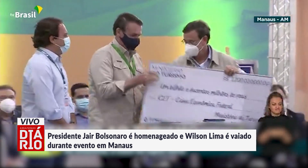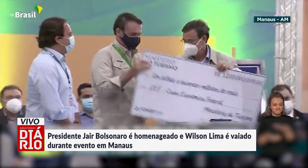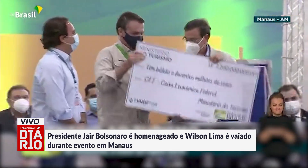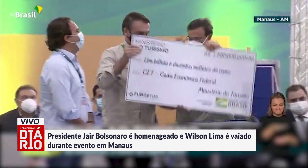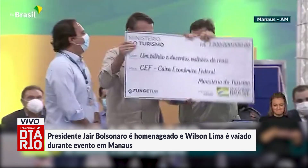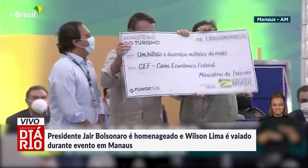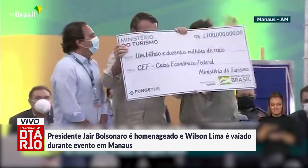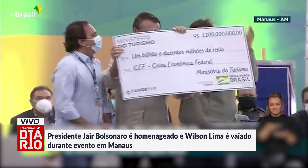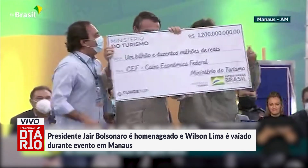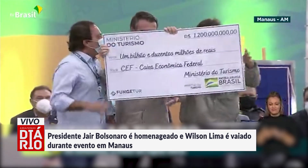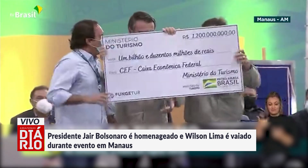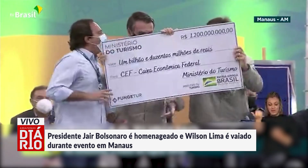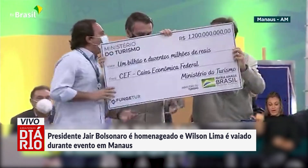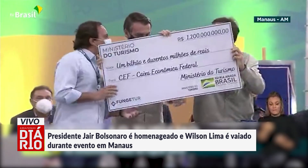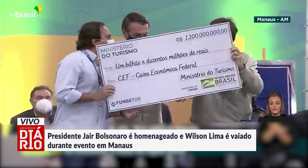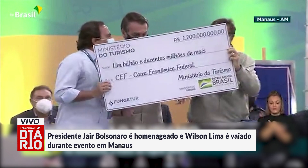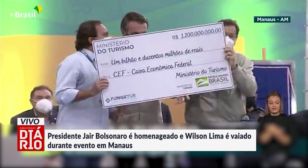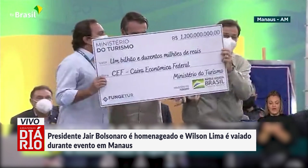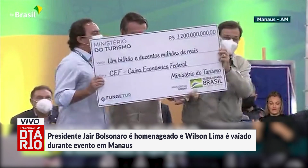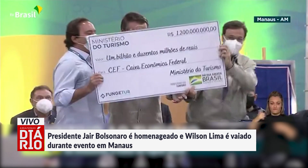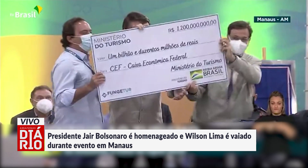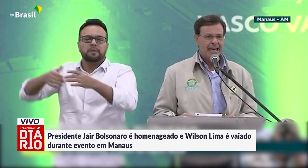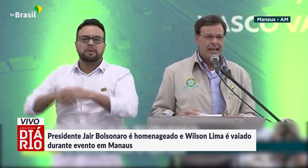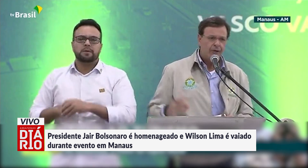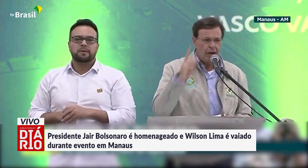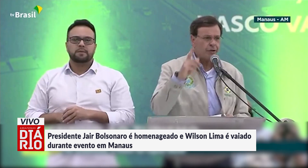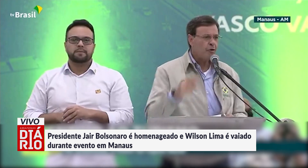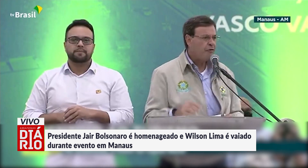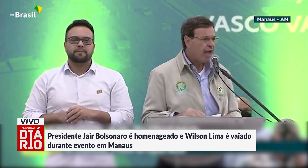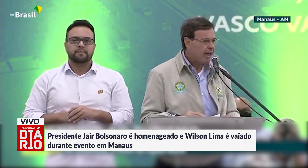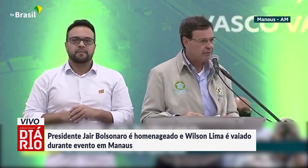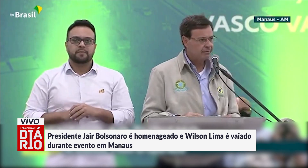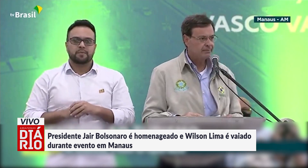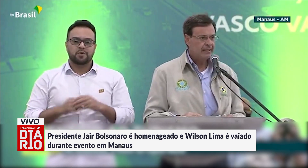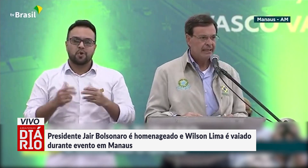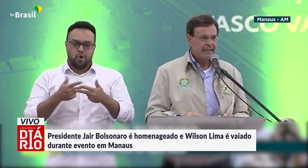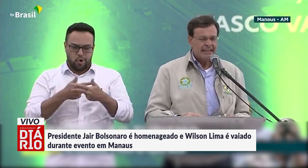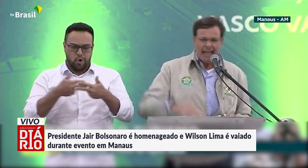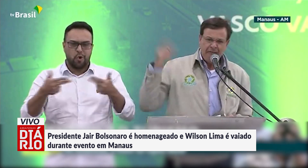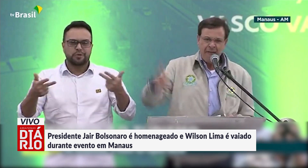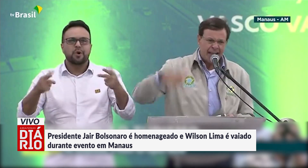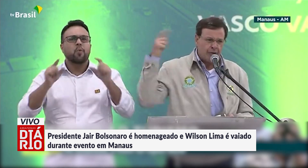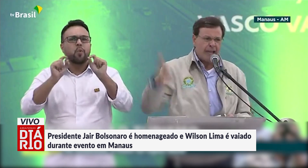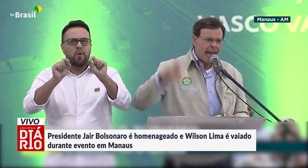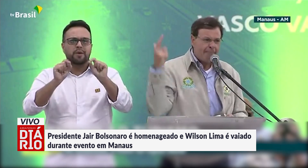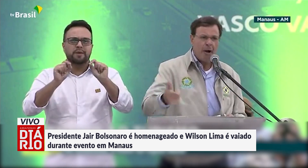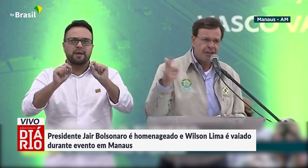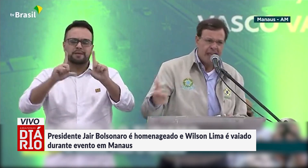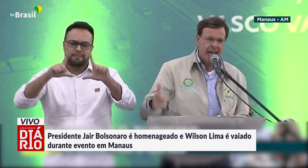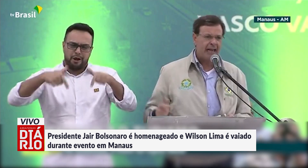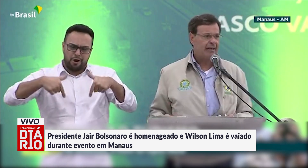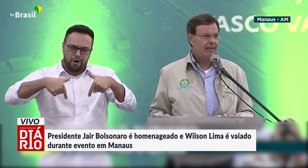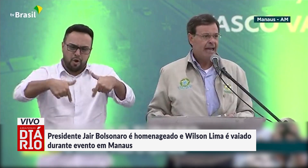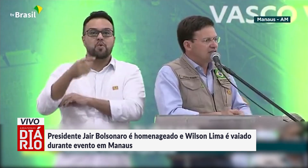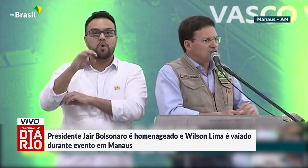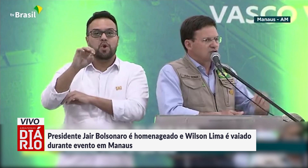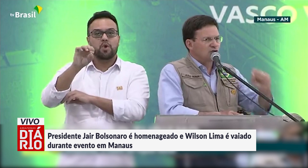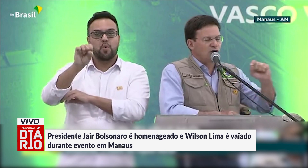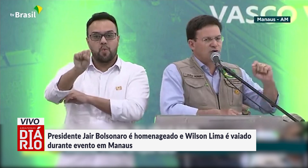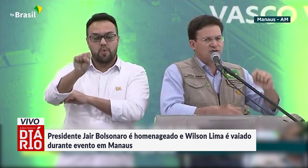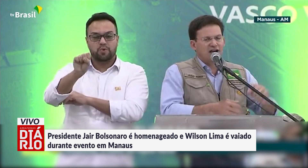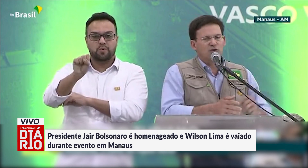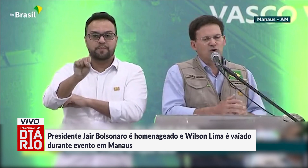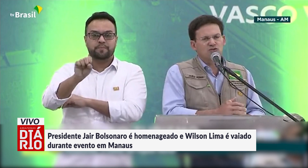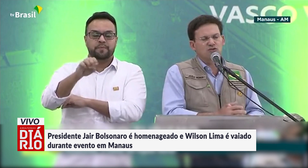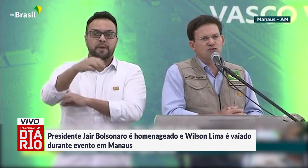período da pandemia. Por iniciativa do governo federal, o Amazonas receberá mais de 310 mil cestas básicas. Só